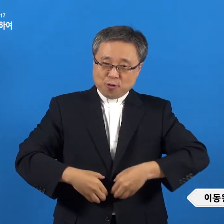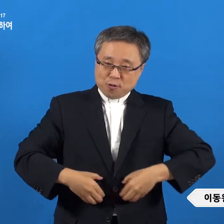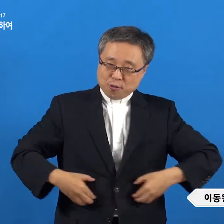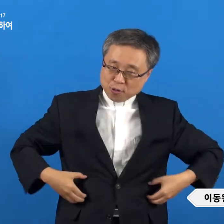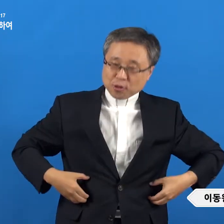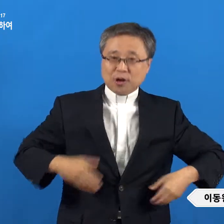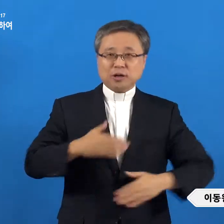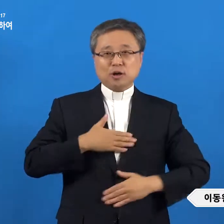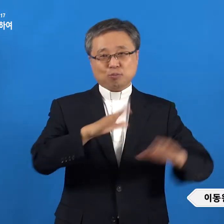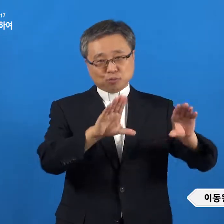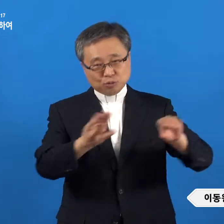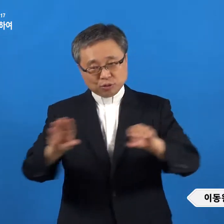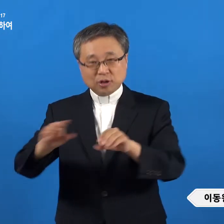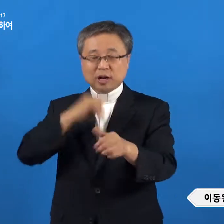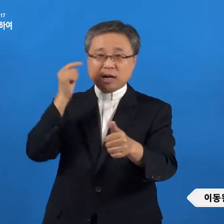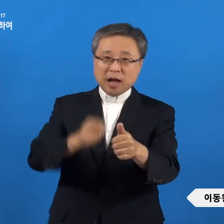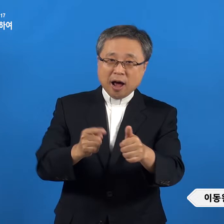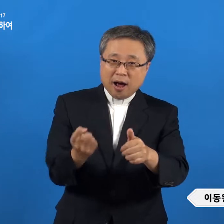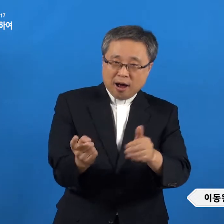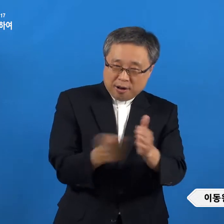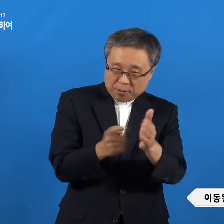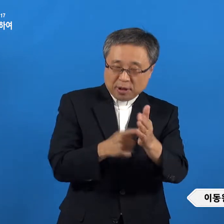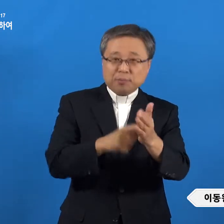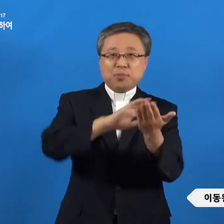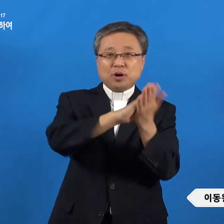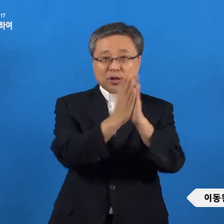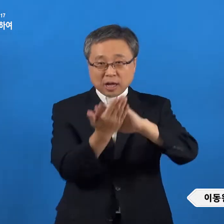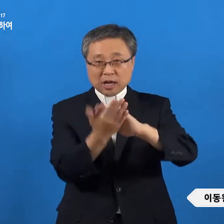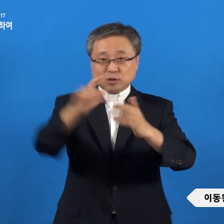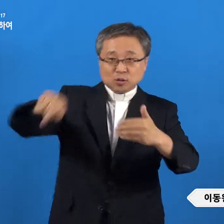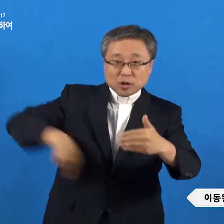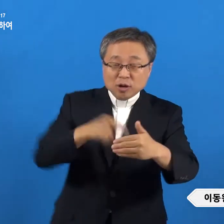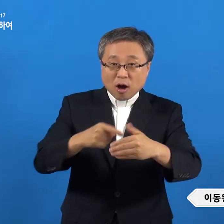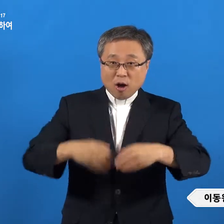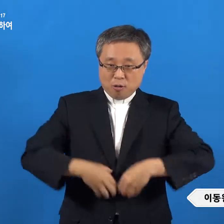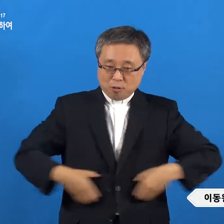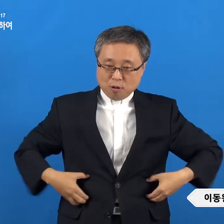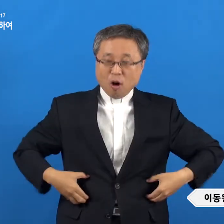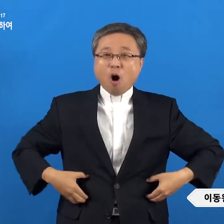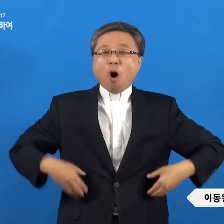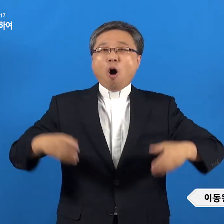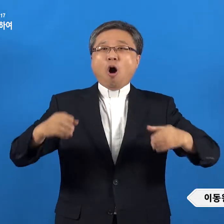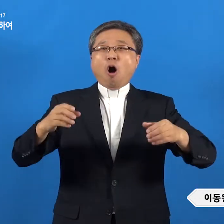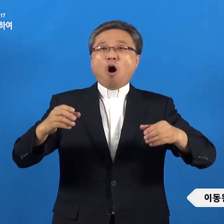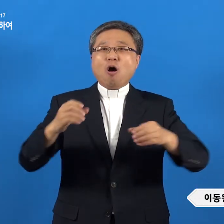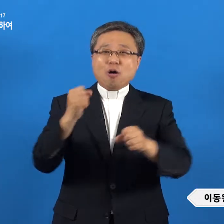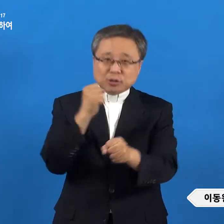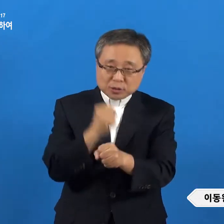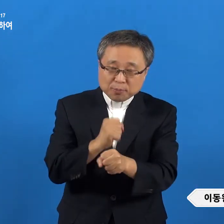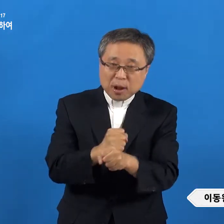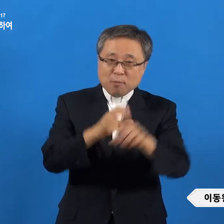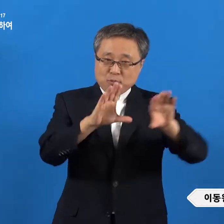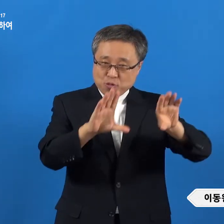급격한 변화와 경쟁, 퇴화의 시대에서 유연성과 융통성은 성공의 핵심